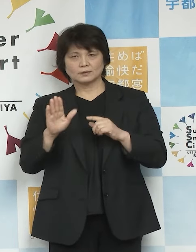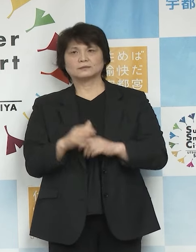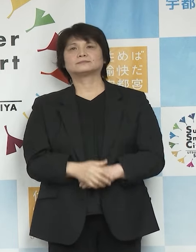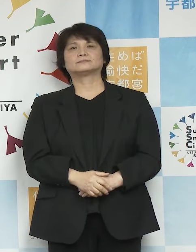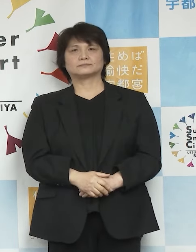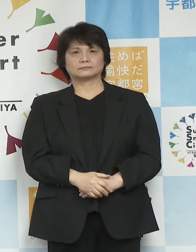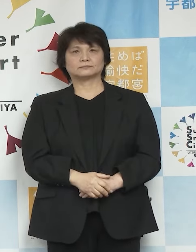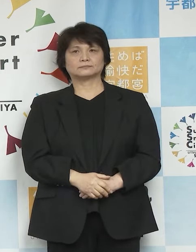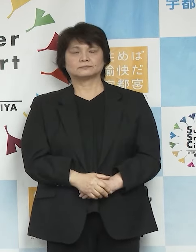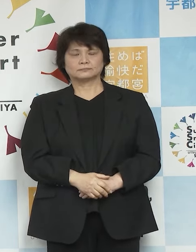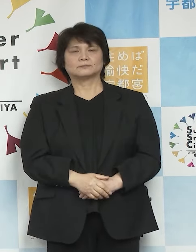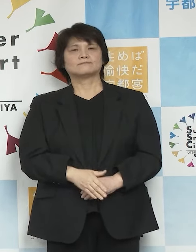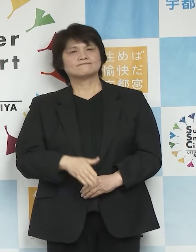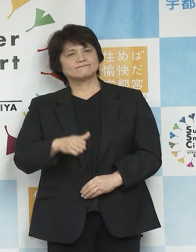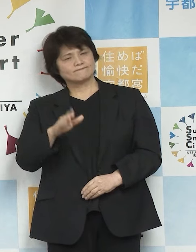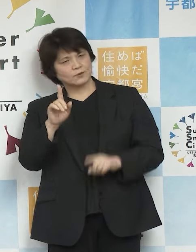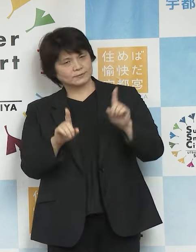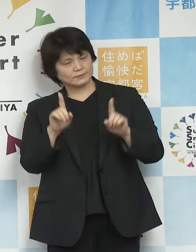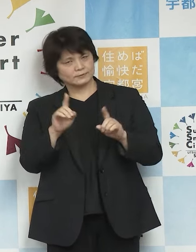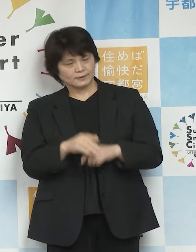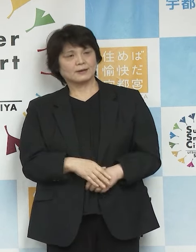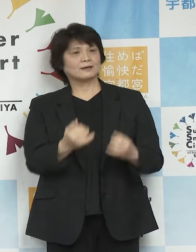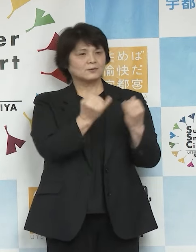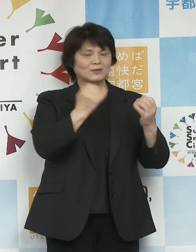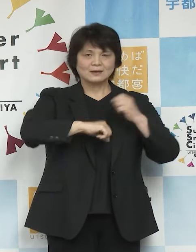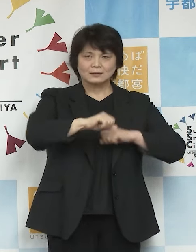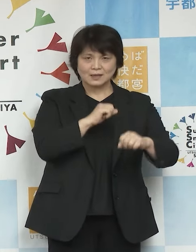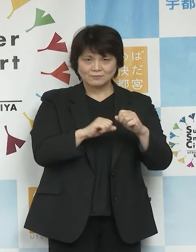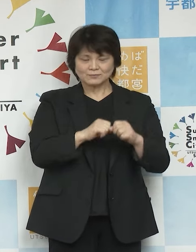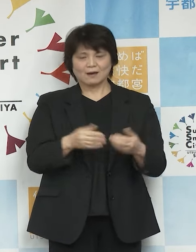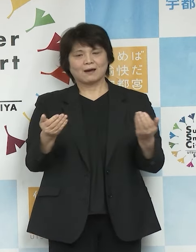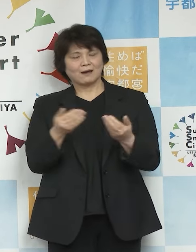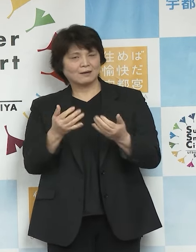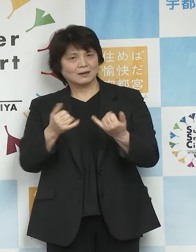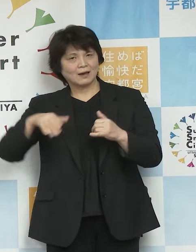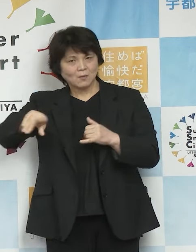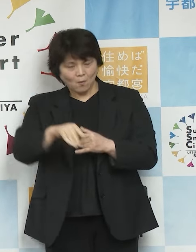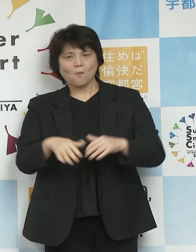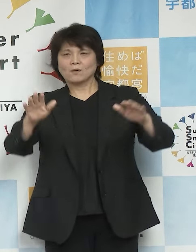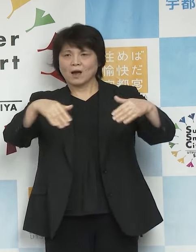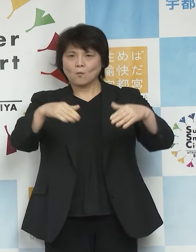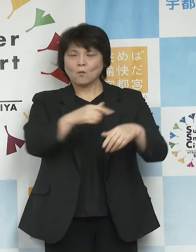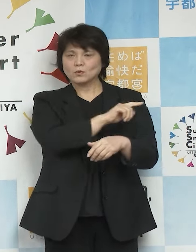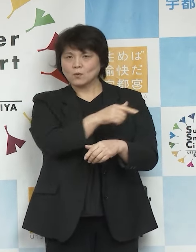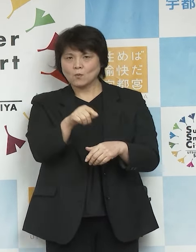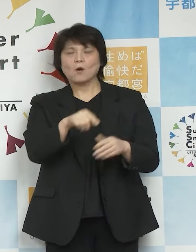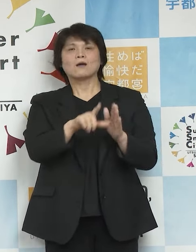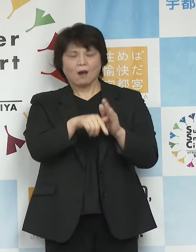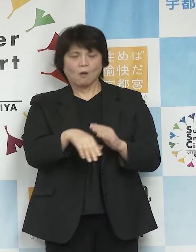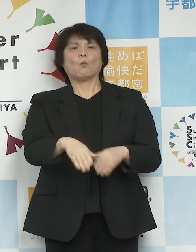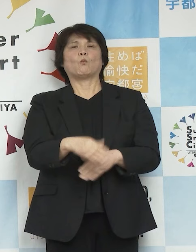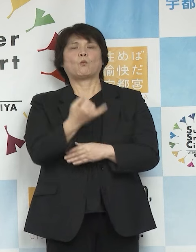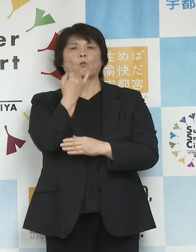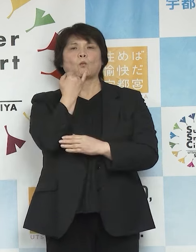。賛否についてですが、女性活躍とか、働き手の確保といった点では大いに